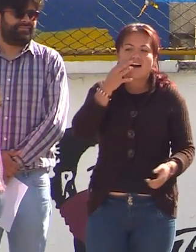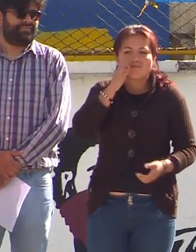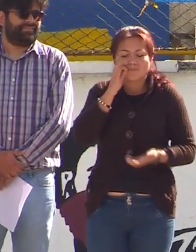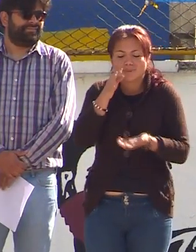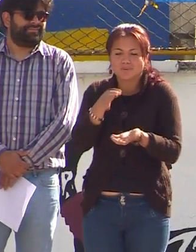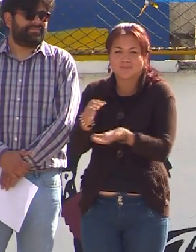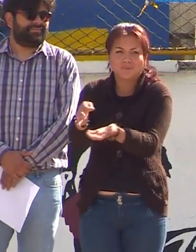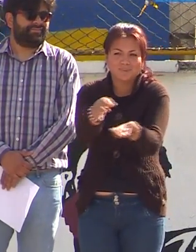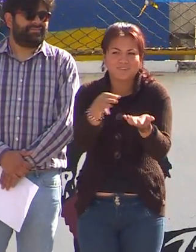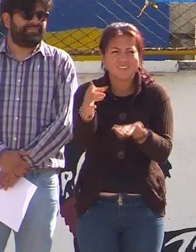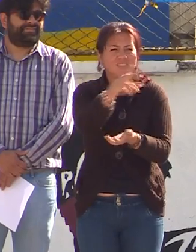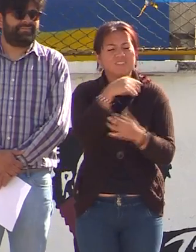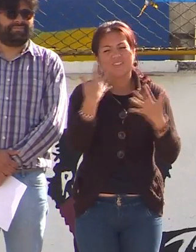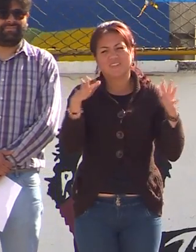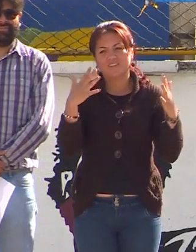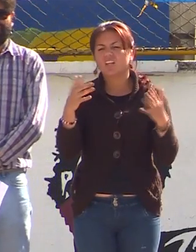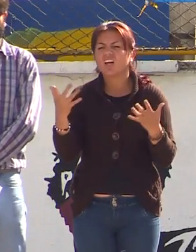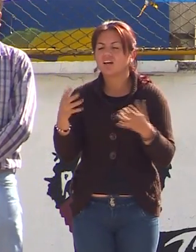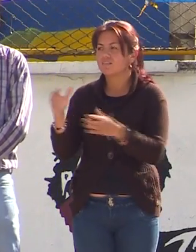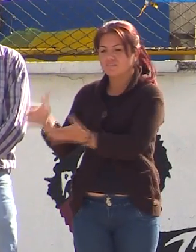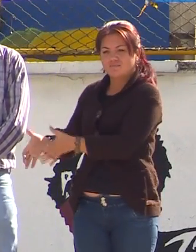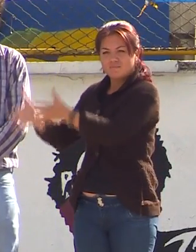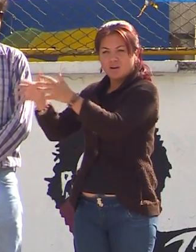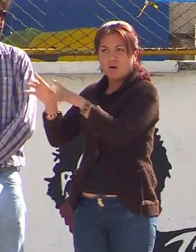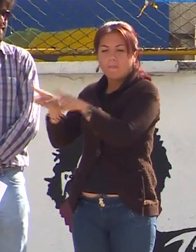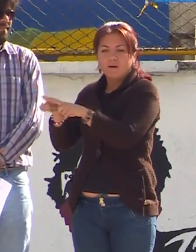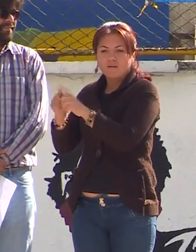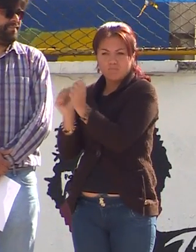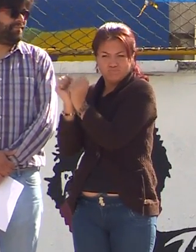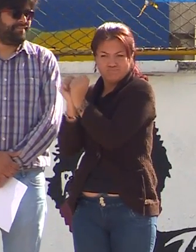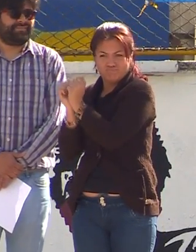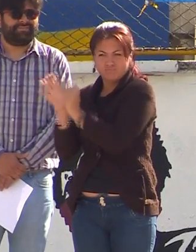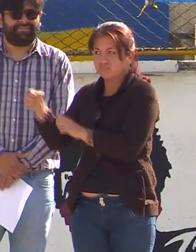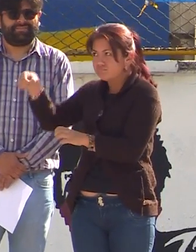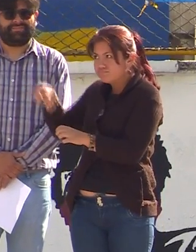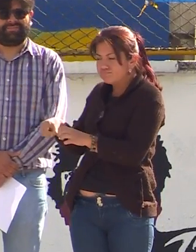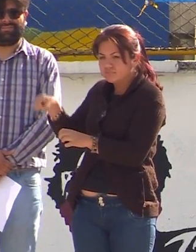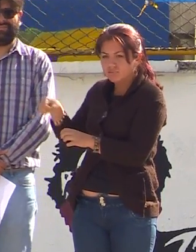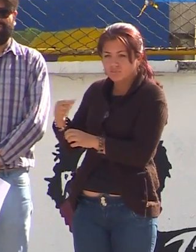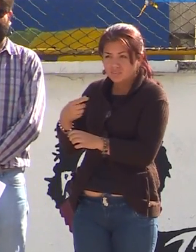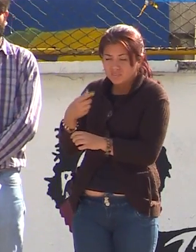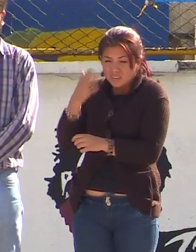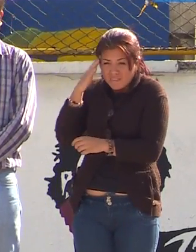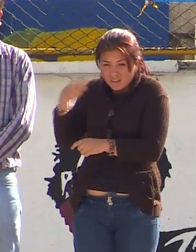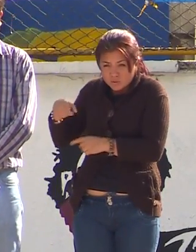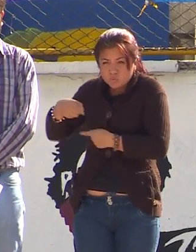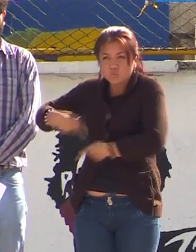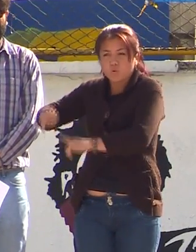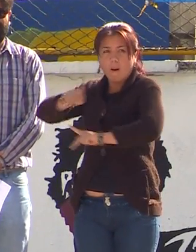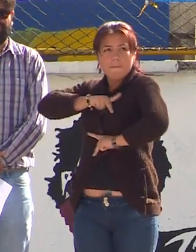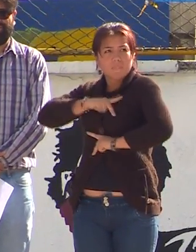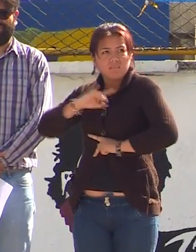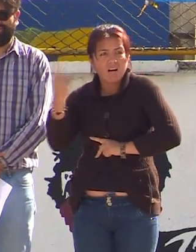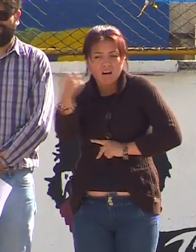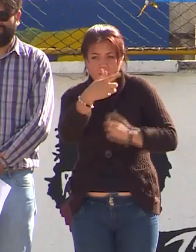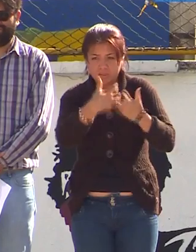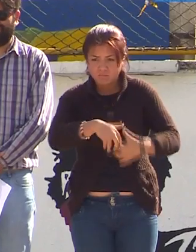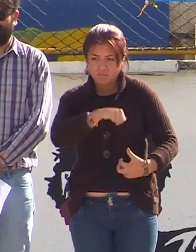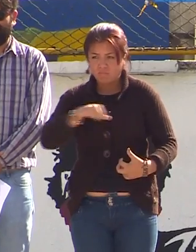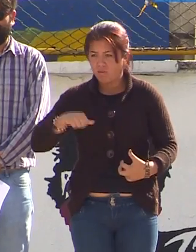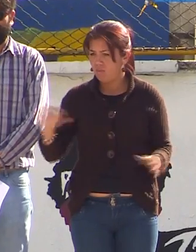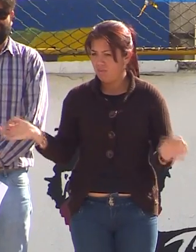Cafecito en una máquina que no es propiedad de ninguna empresa privada.